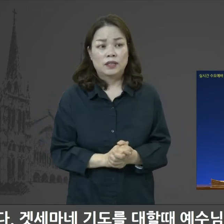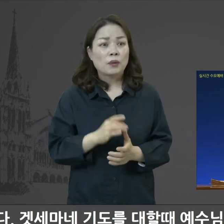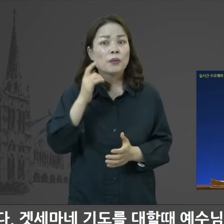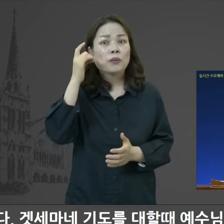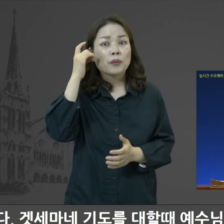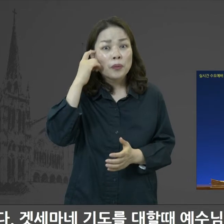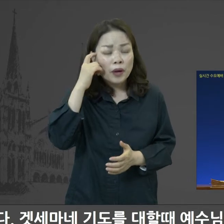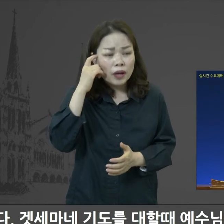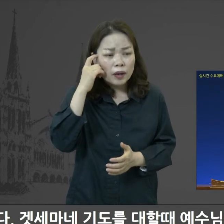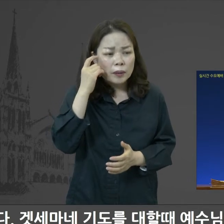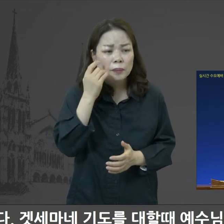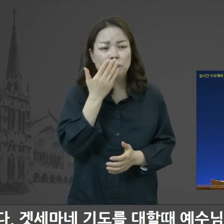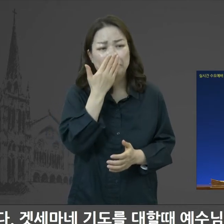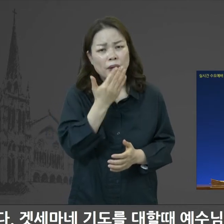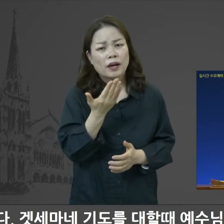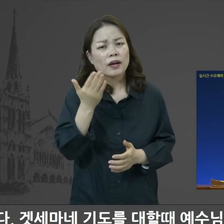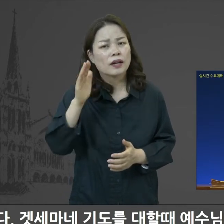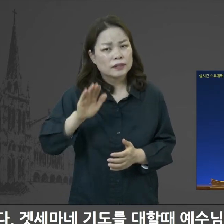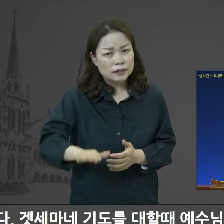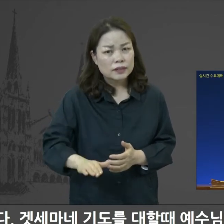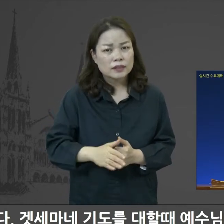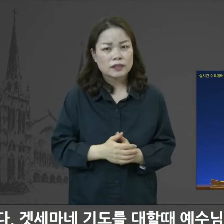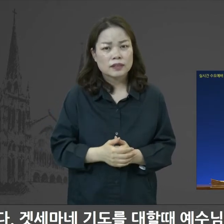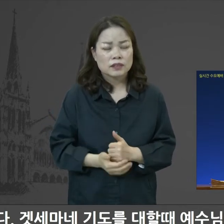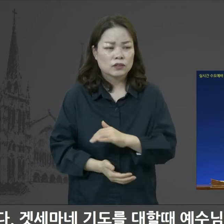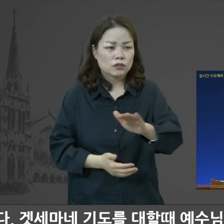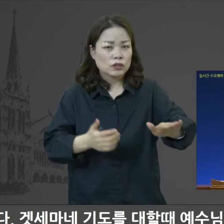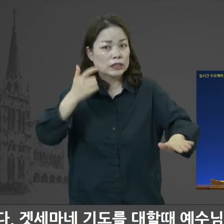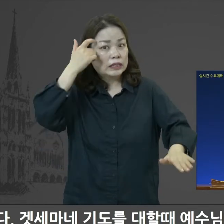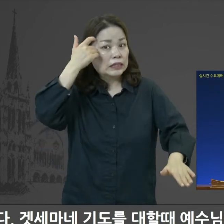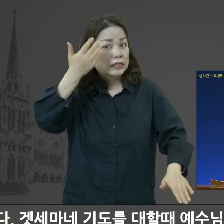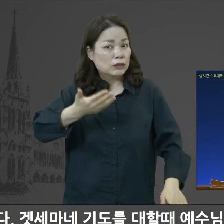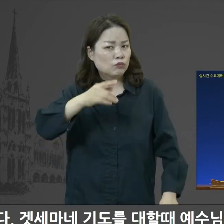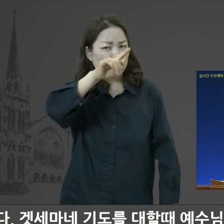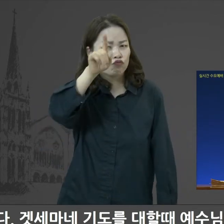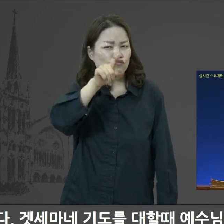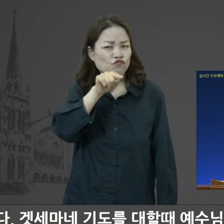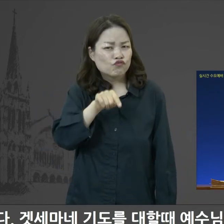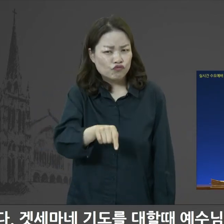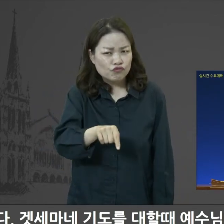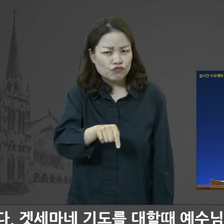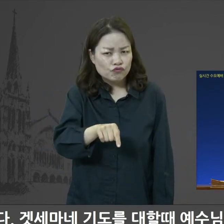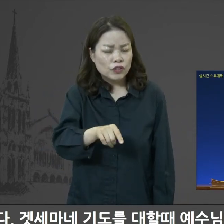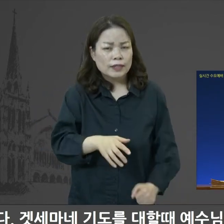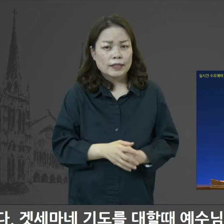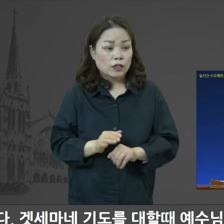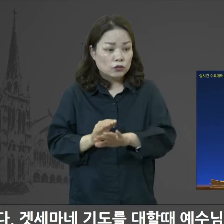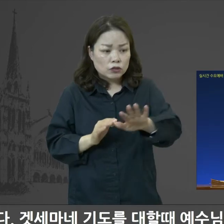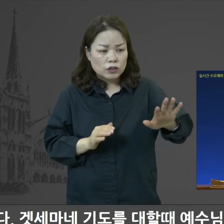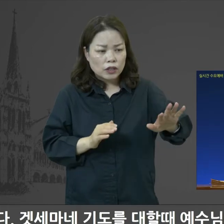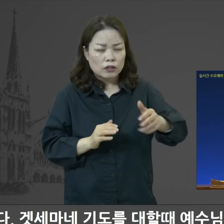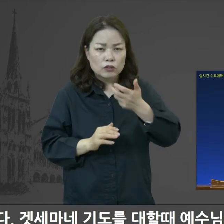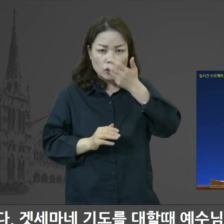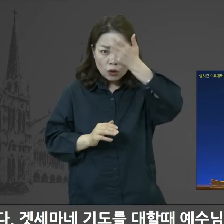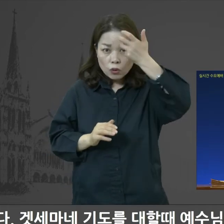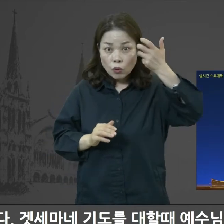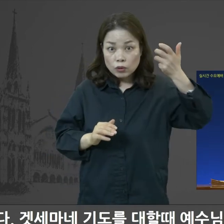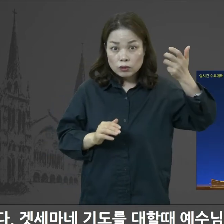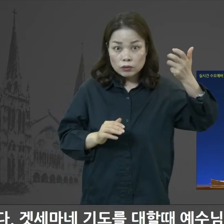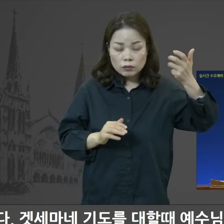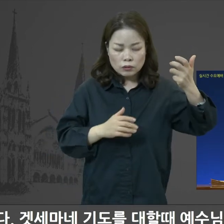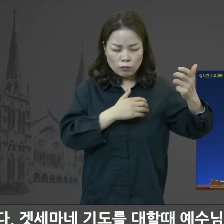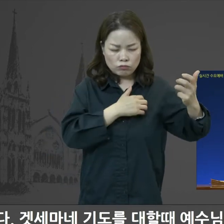이런 일이 있을 수밖에 없었는지 우리가 질문해 봐야 되죠. 그리고 이런 질문들이 우리들의 영혼을